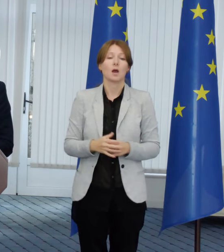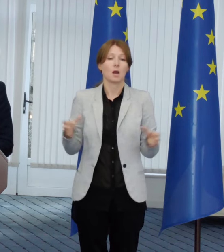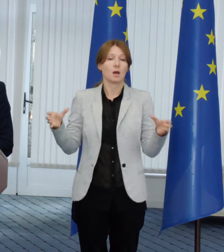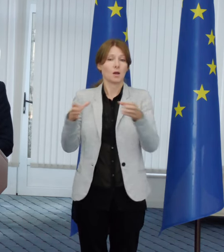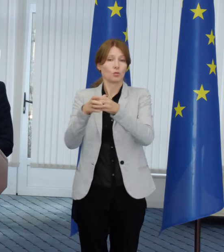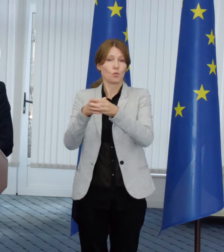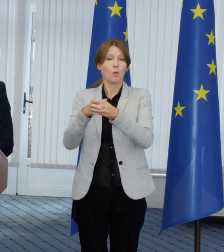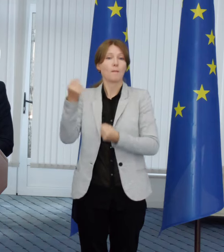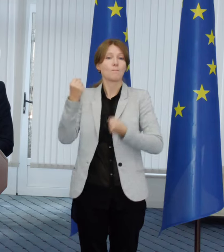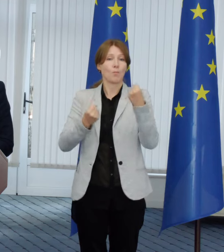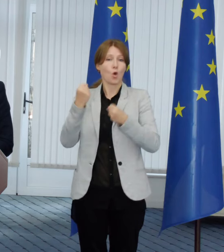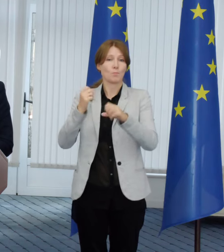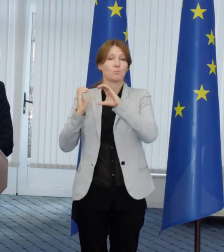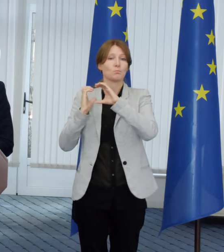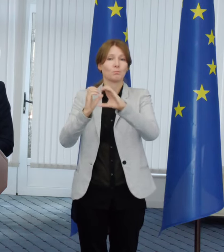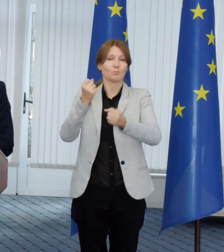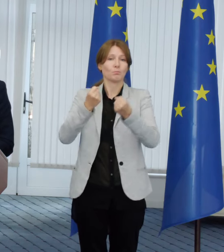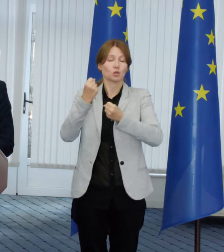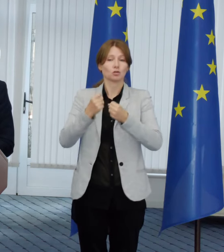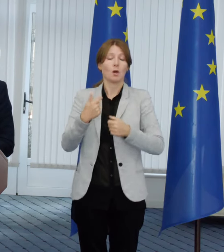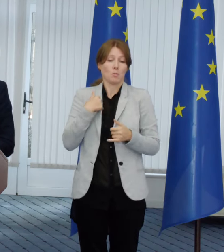echipa mobilă, noi am crescut cu